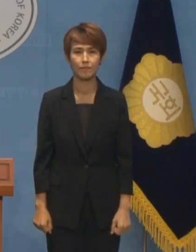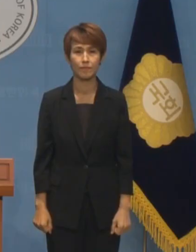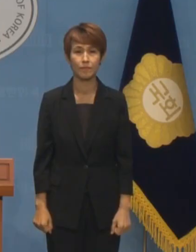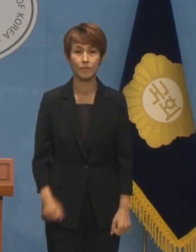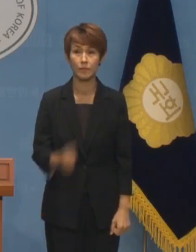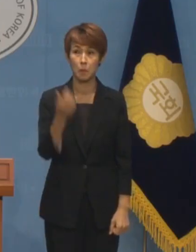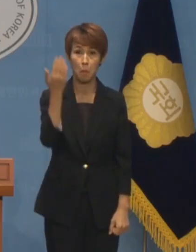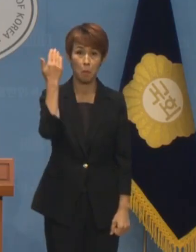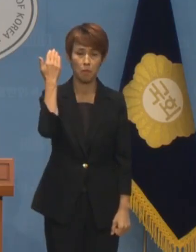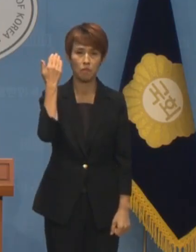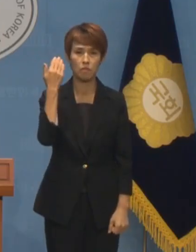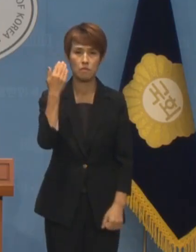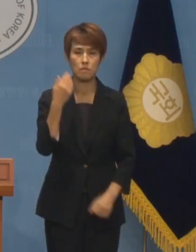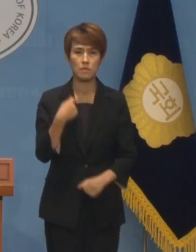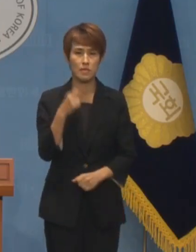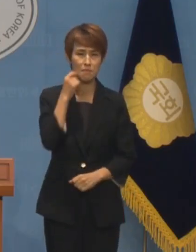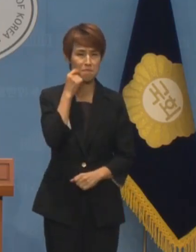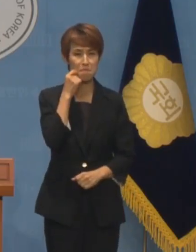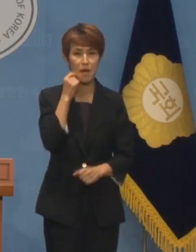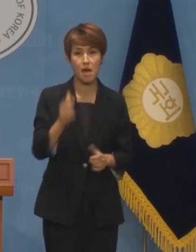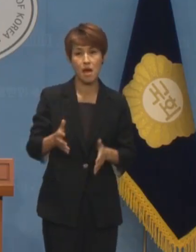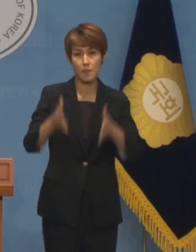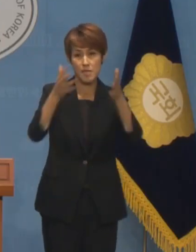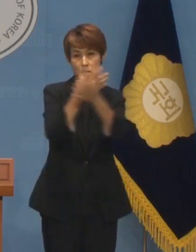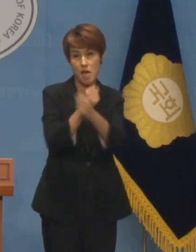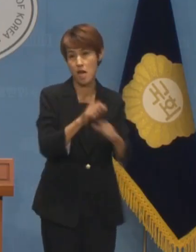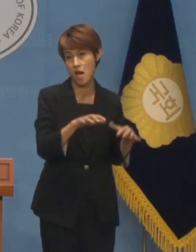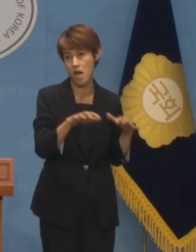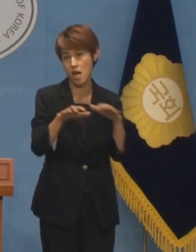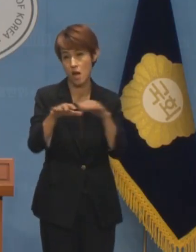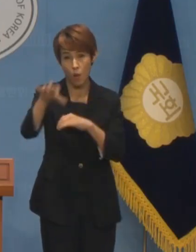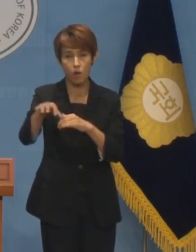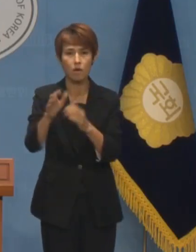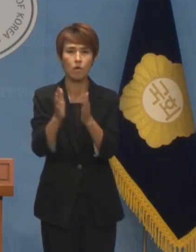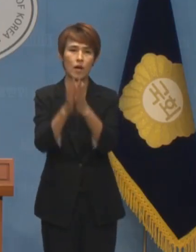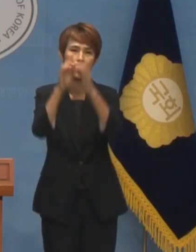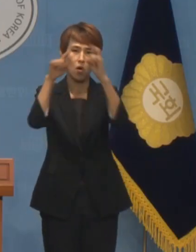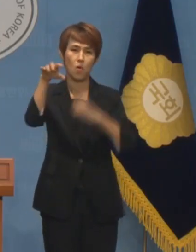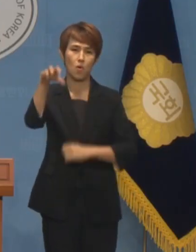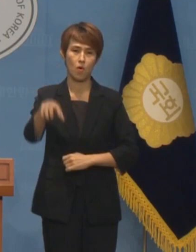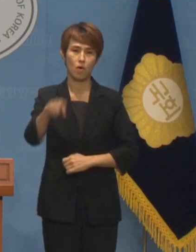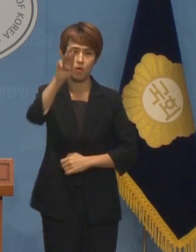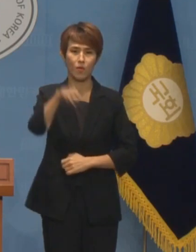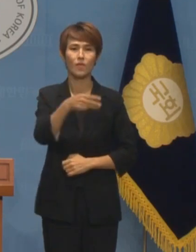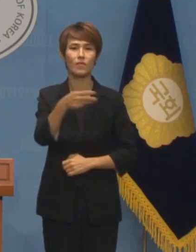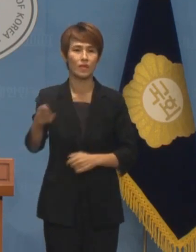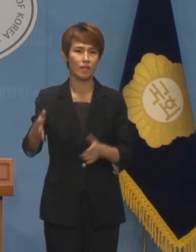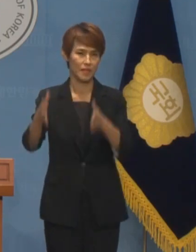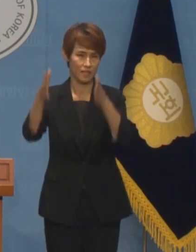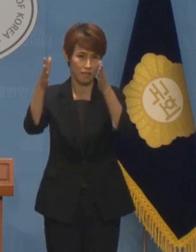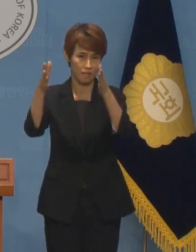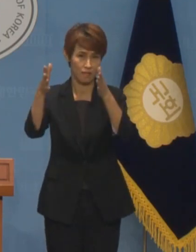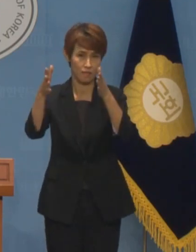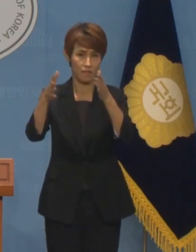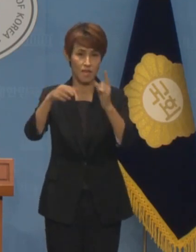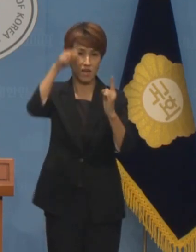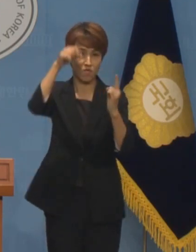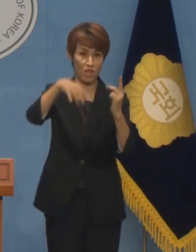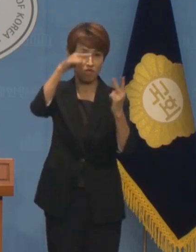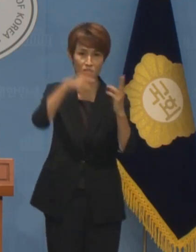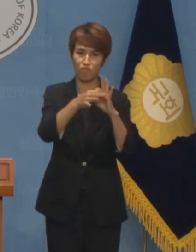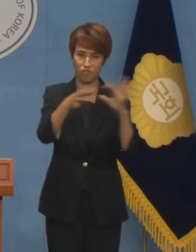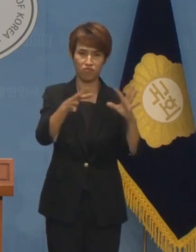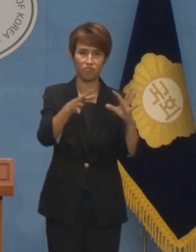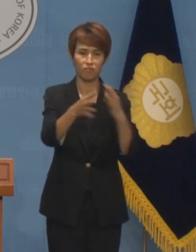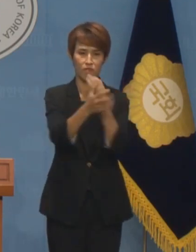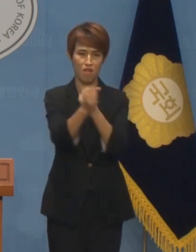얼마 전 로또 청약 단지로 관심을 끈 경기 화성시 동탄역 롯데캐슬 무순위 청약에 300만